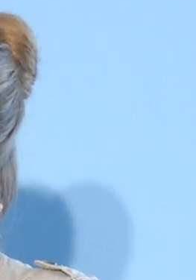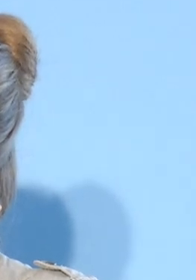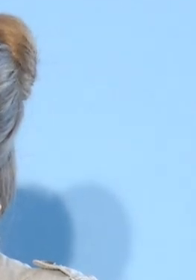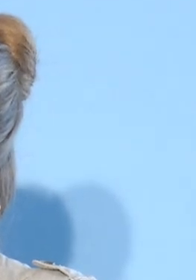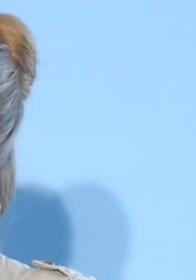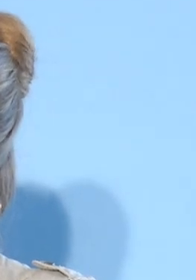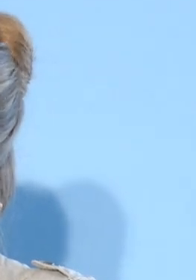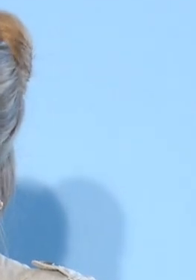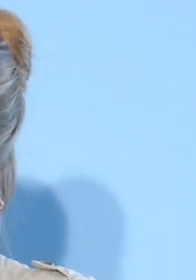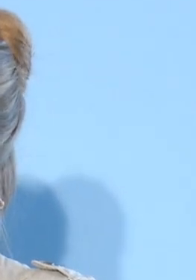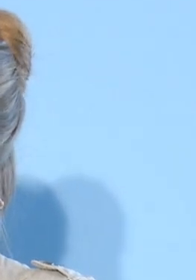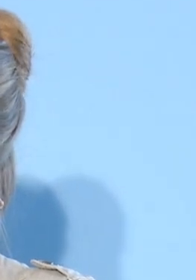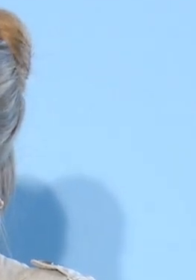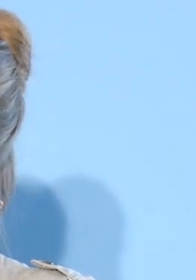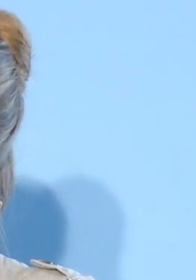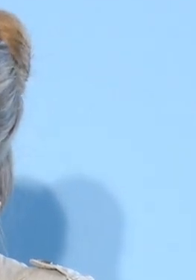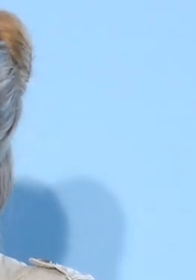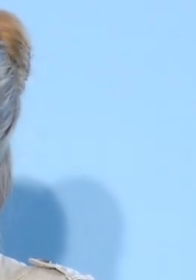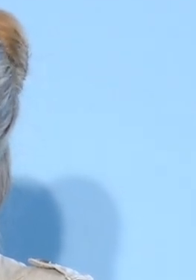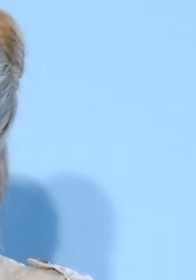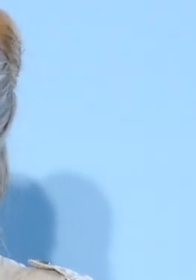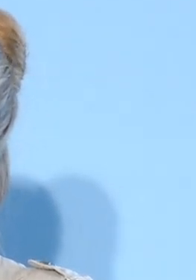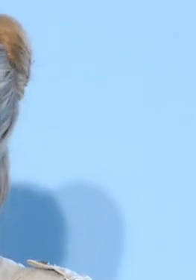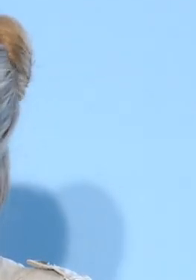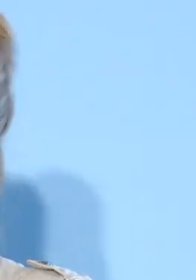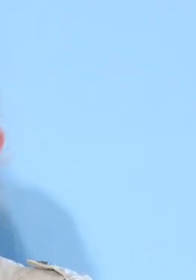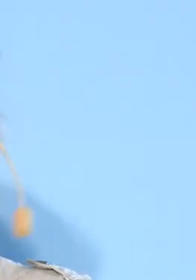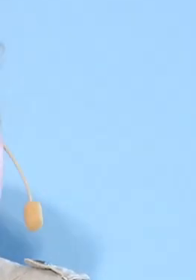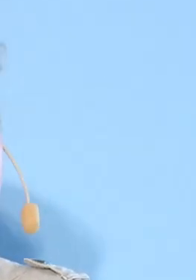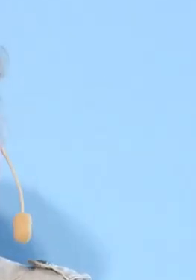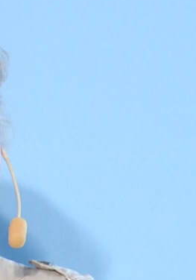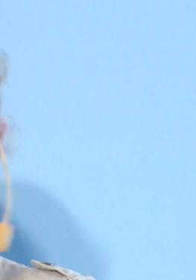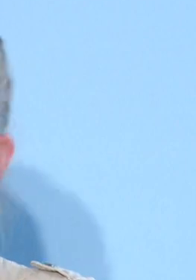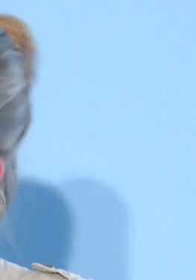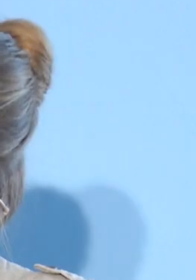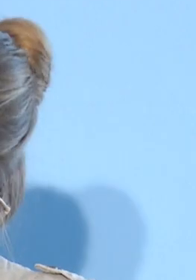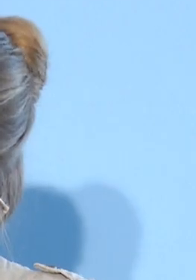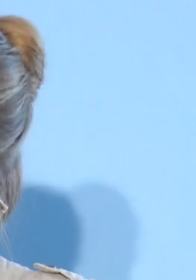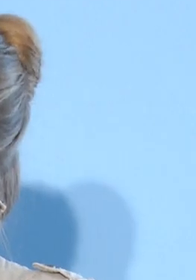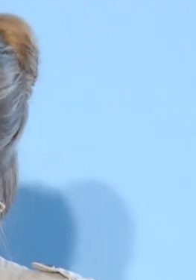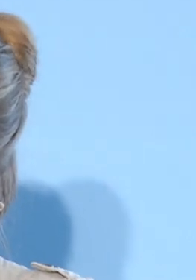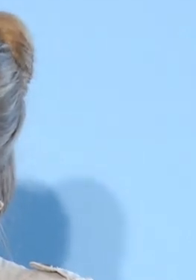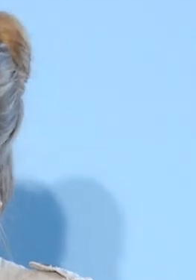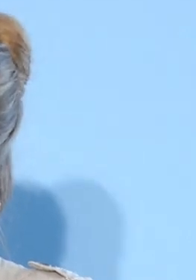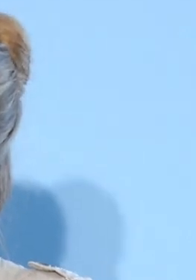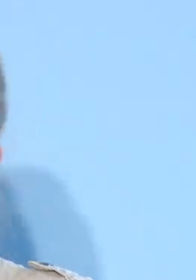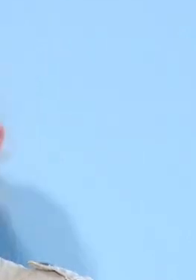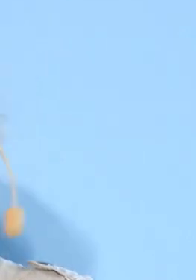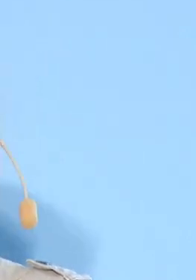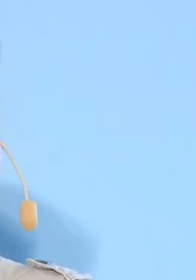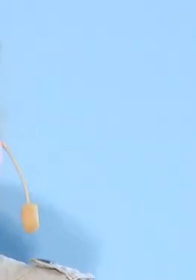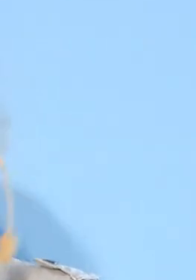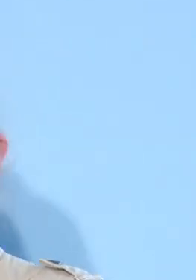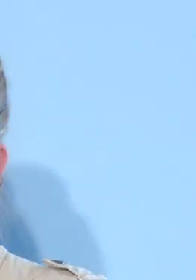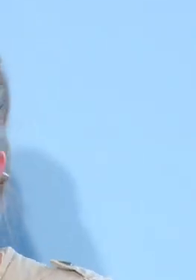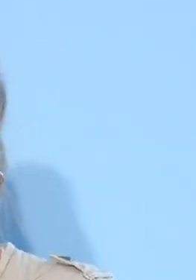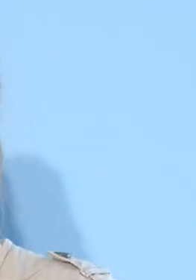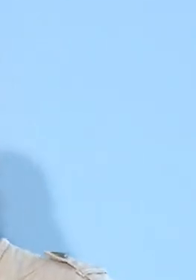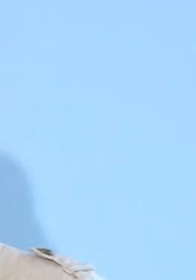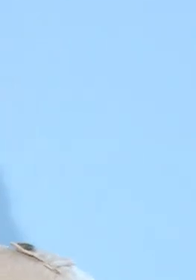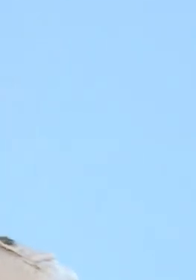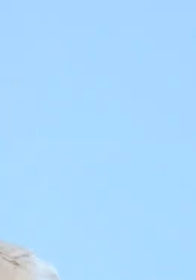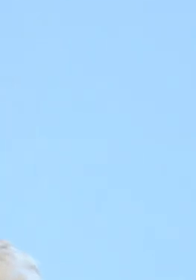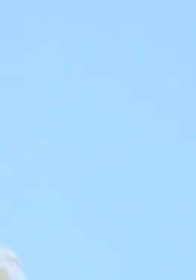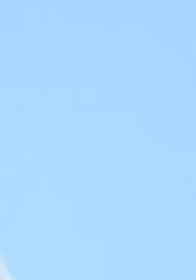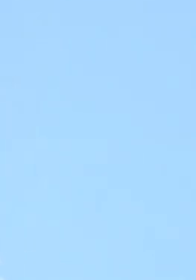Och det ser vi ju att det kommer mer och mer idag. Och det kommer att bli ännu viktigare nu med elcykelns intåg. För en elcykel är betydligt dyrare,